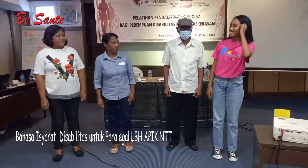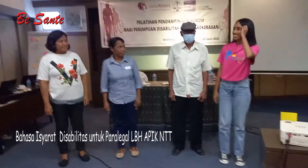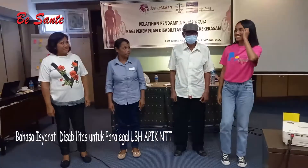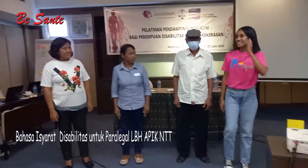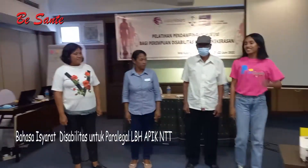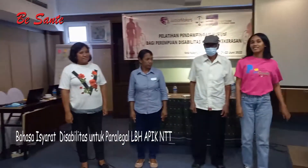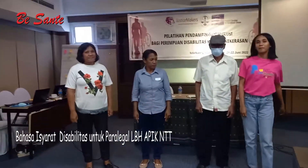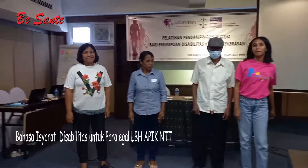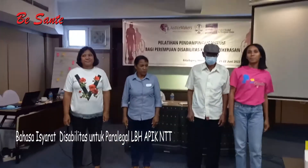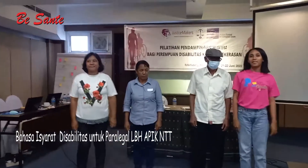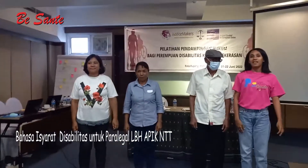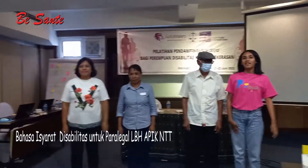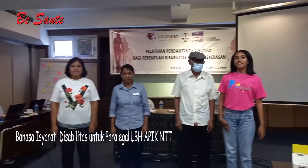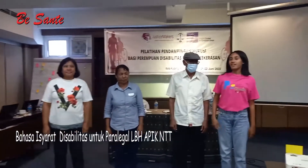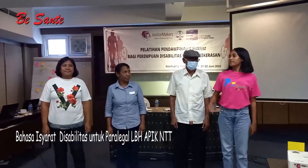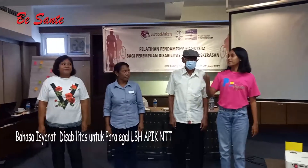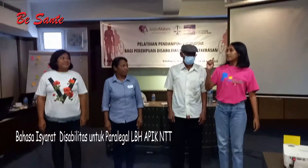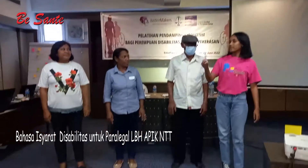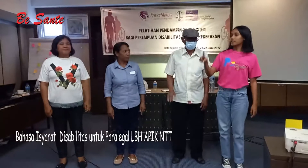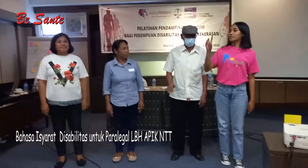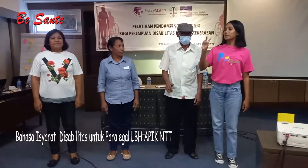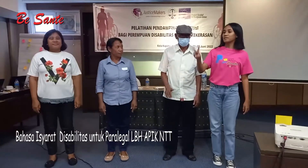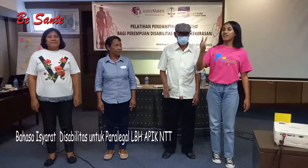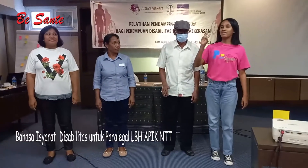Siapa buka musik? Ya.